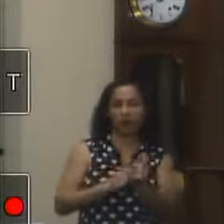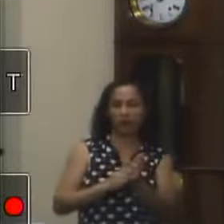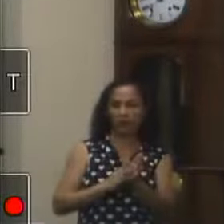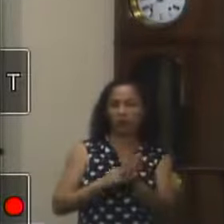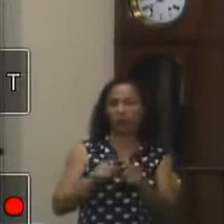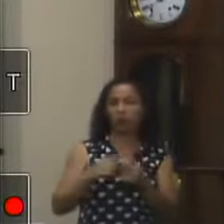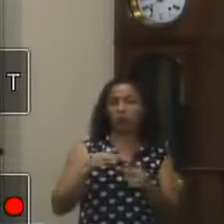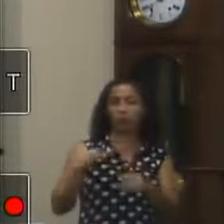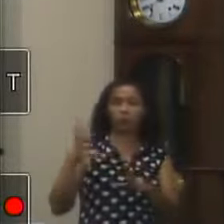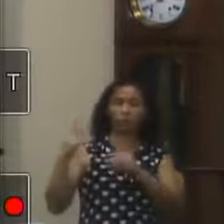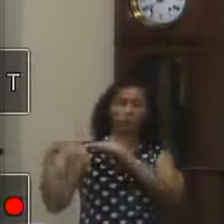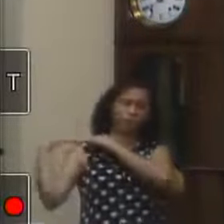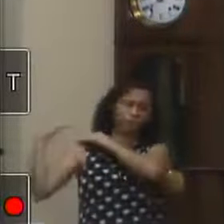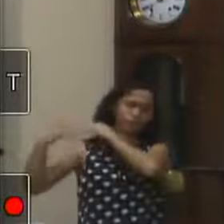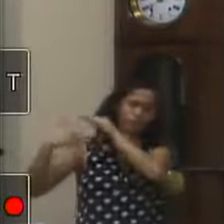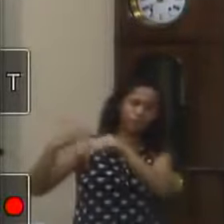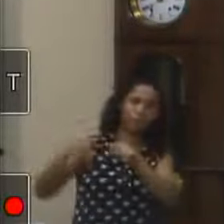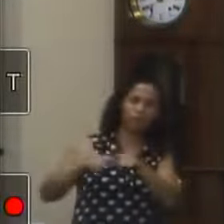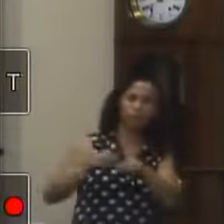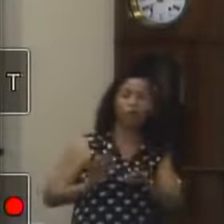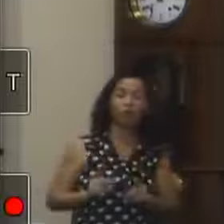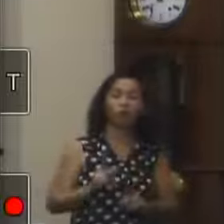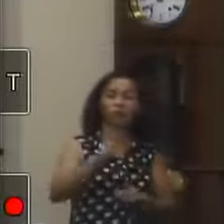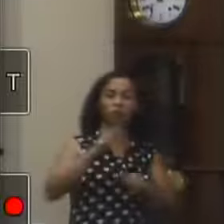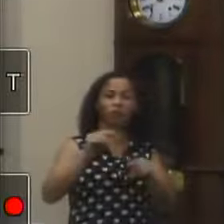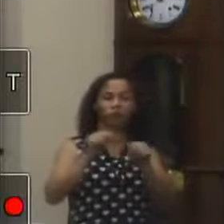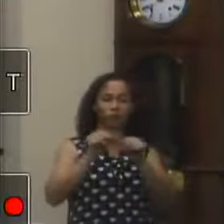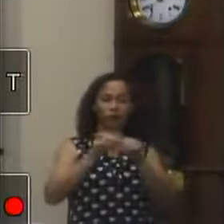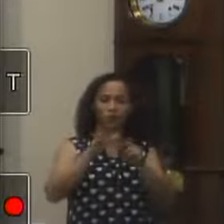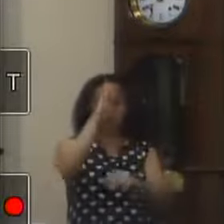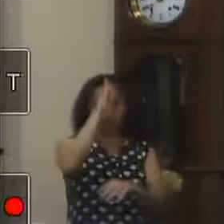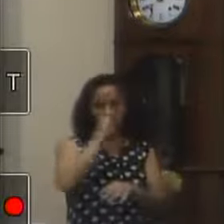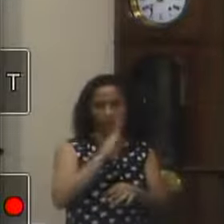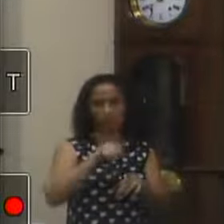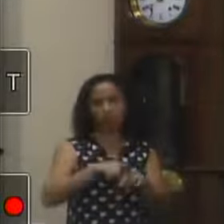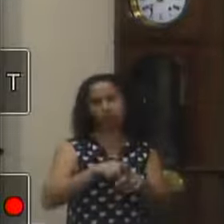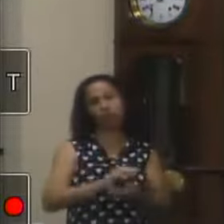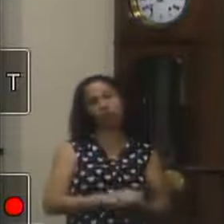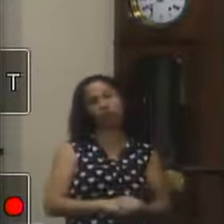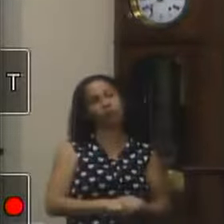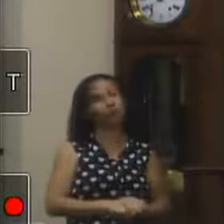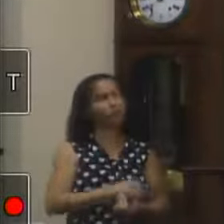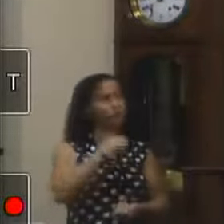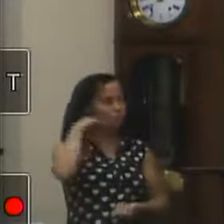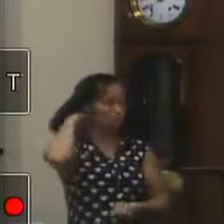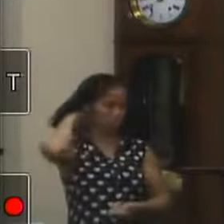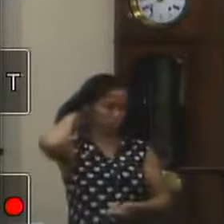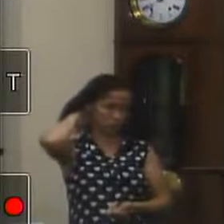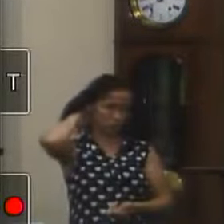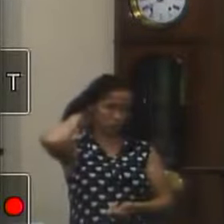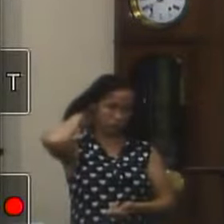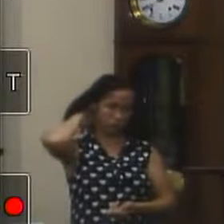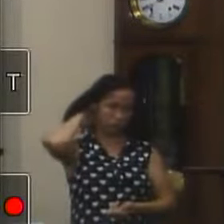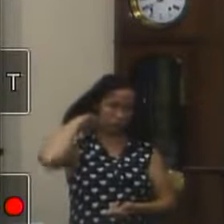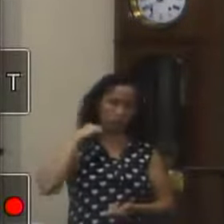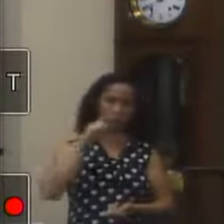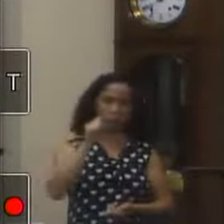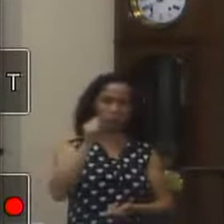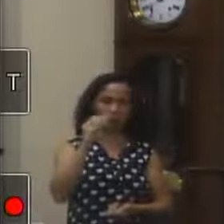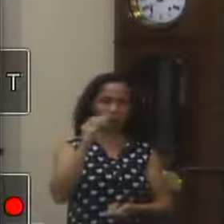pelo histórico dela, mas pelo que ela ainda insiste em fazer. A Academia da Lara, ela dá